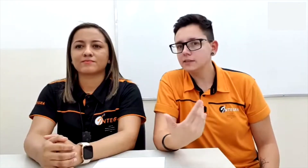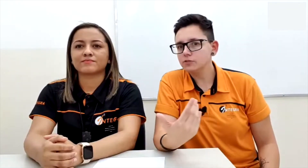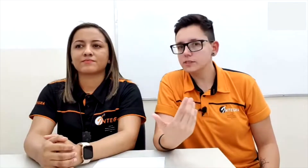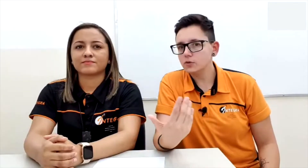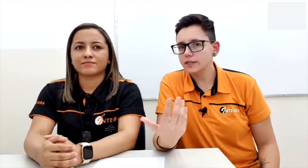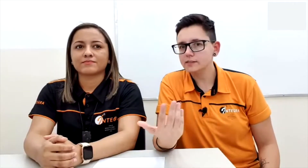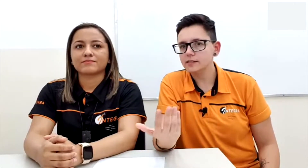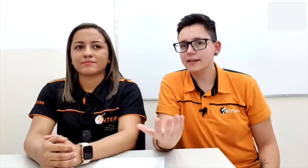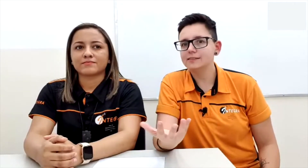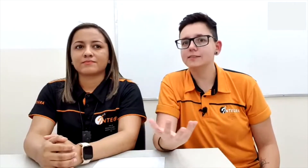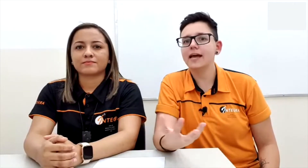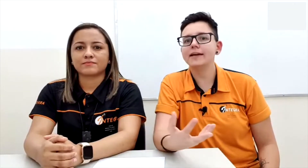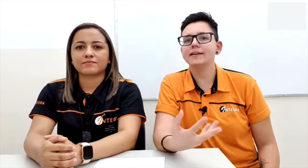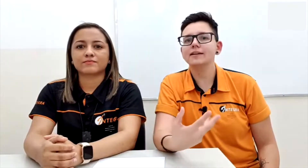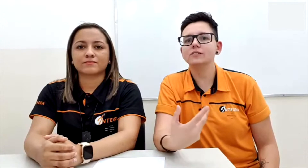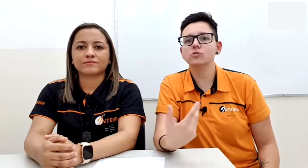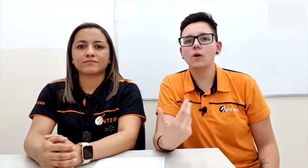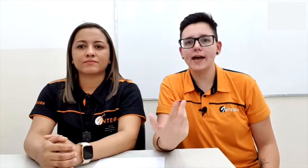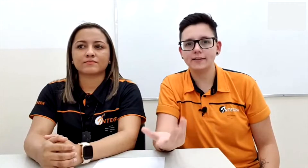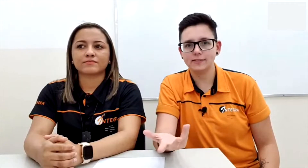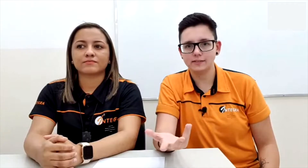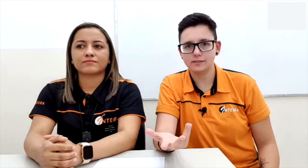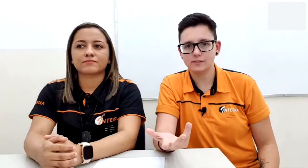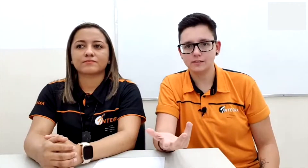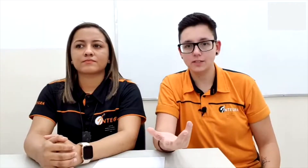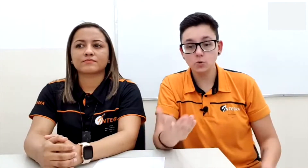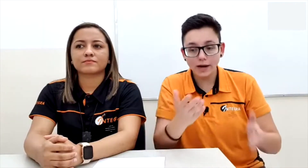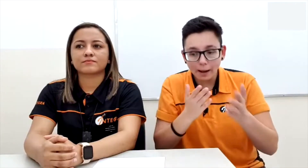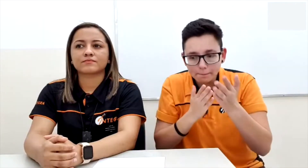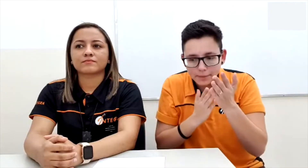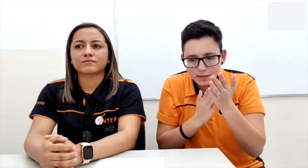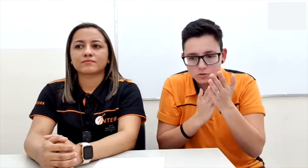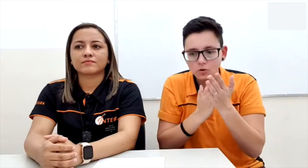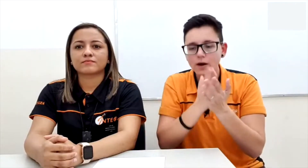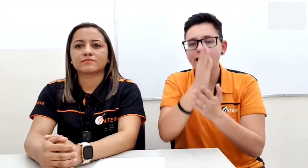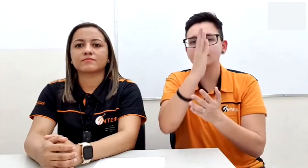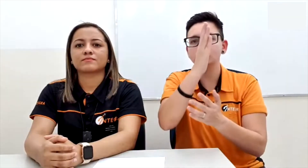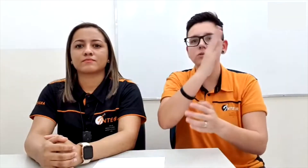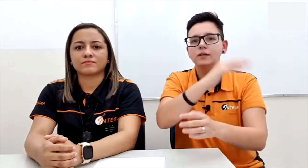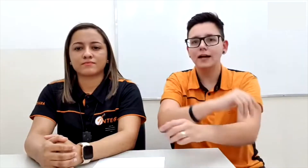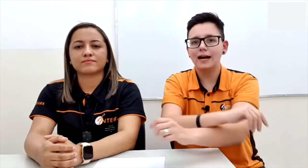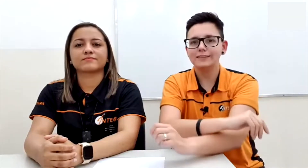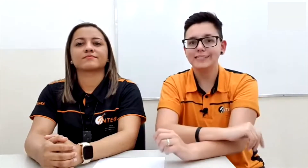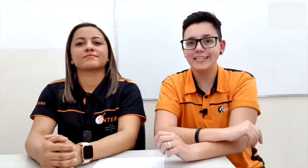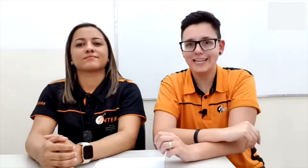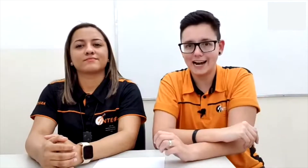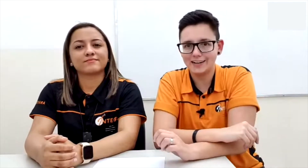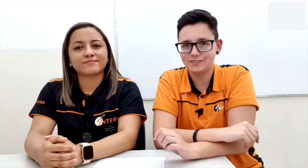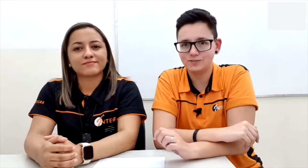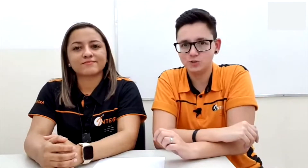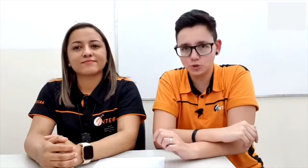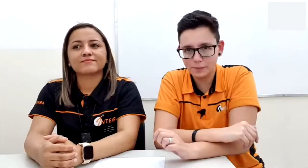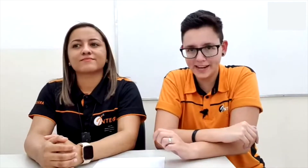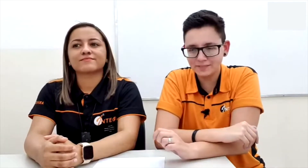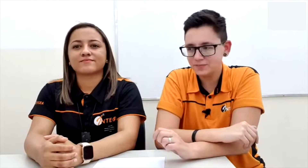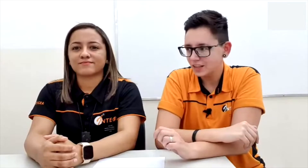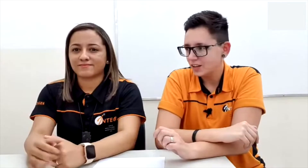você conhecer as técnicas corretas e o caminho correto a trilhar. Tudo bem?